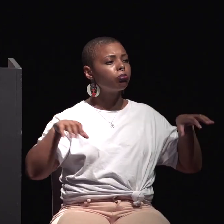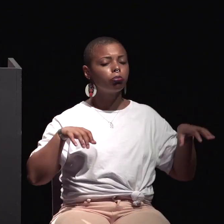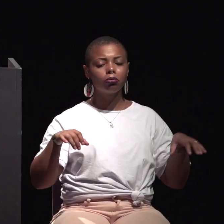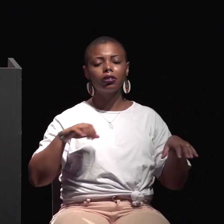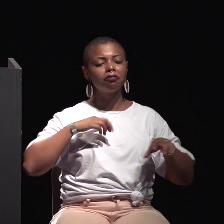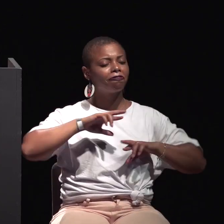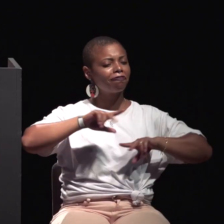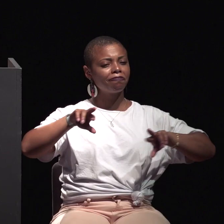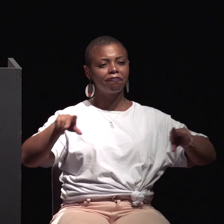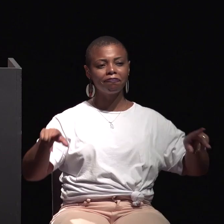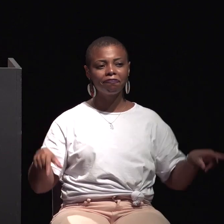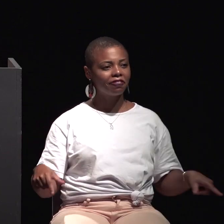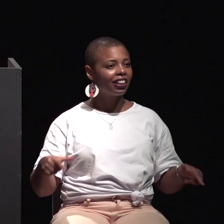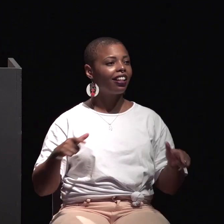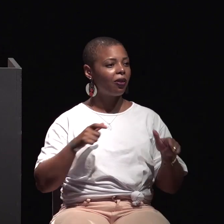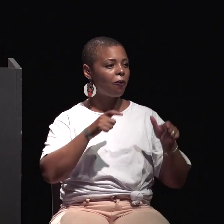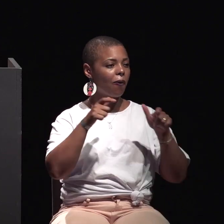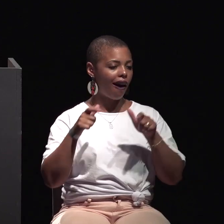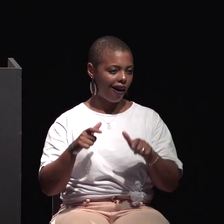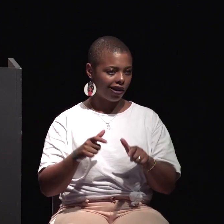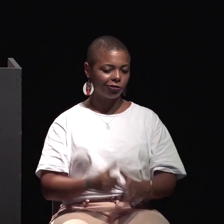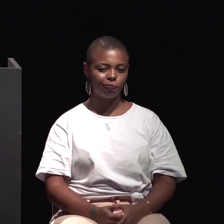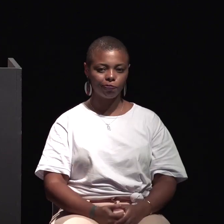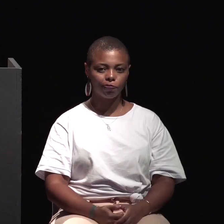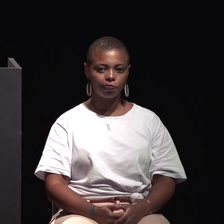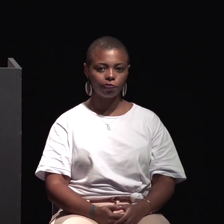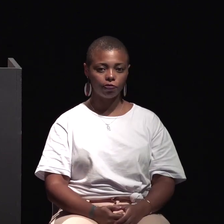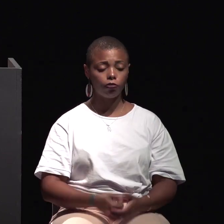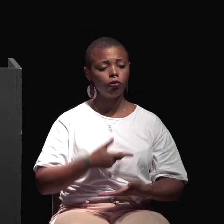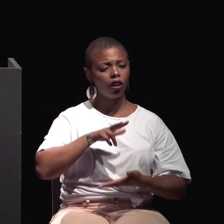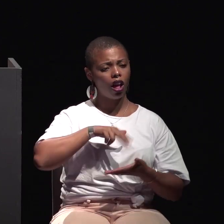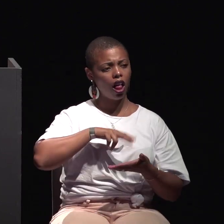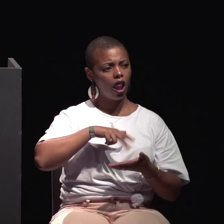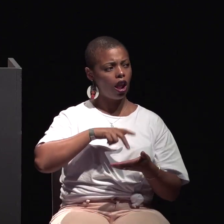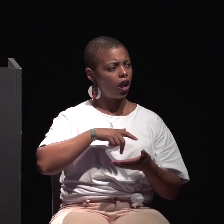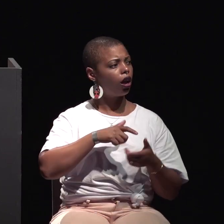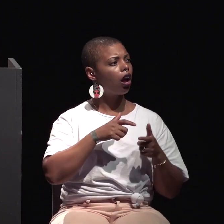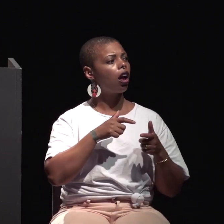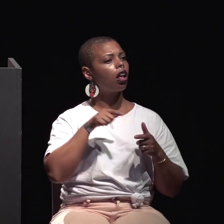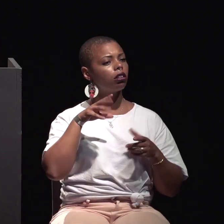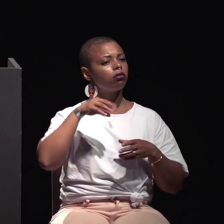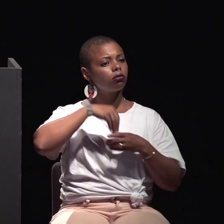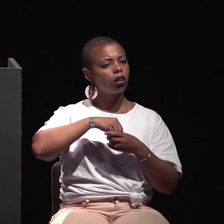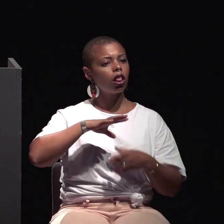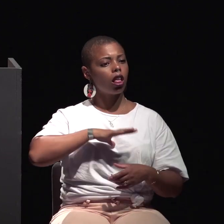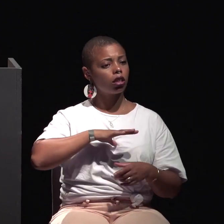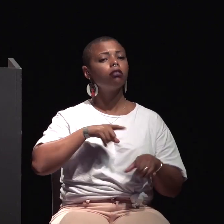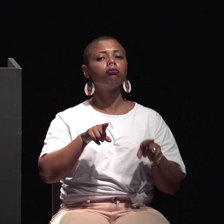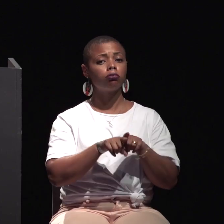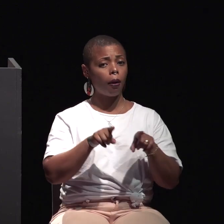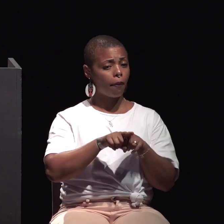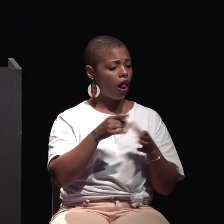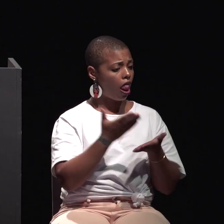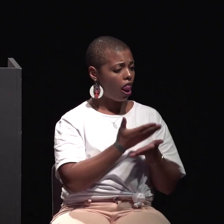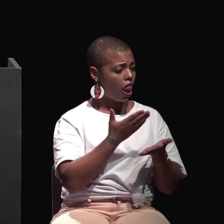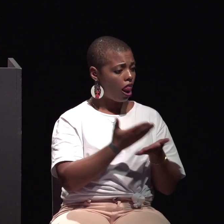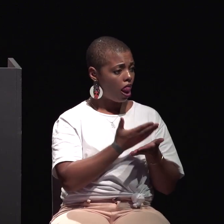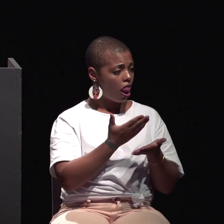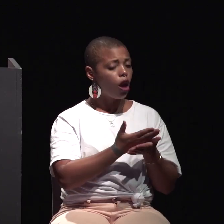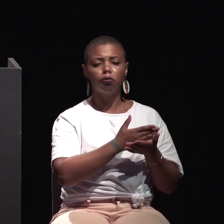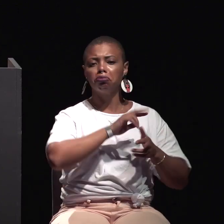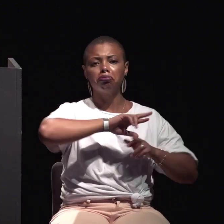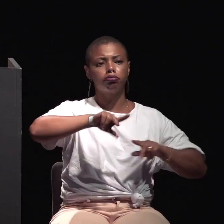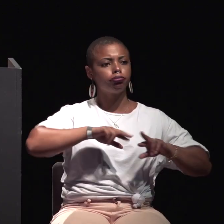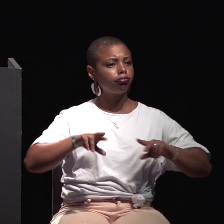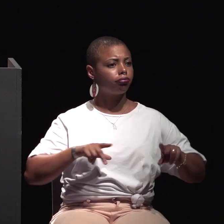diversos possíveis. As leituras realizadas nessas cidades também são muito variadas. Ao longo